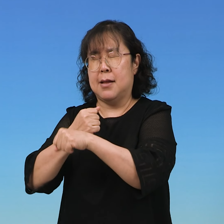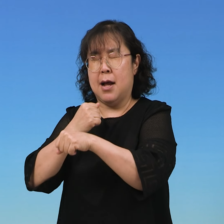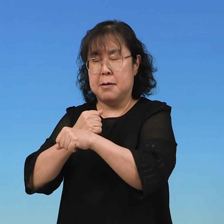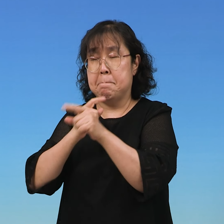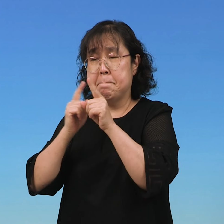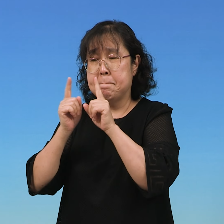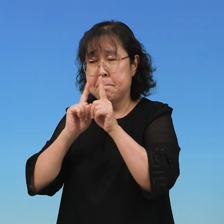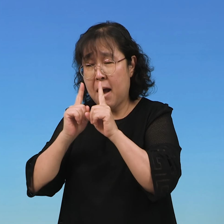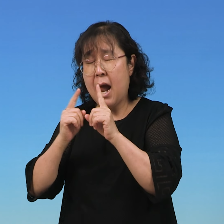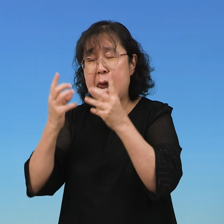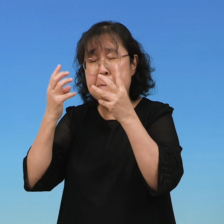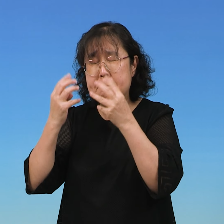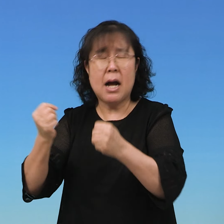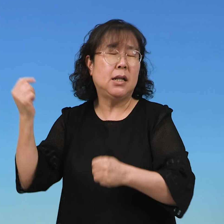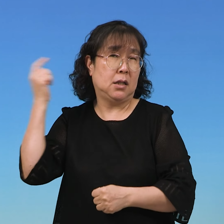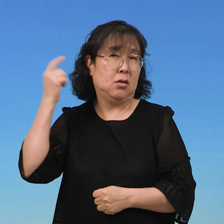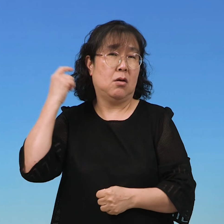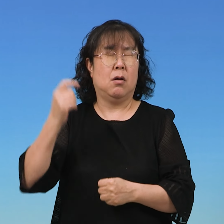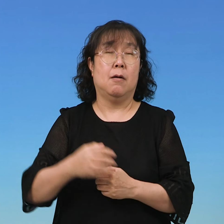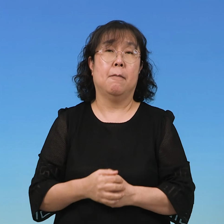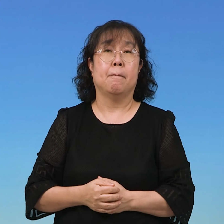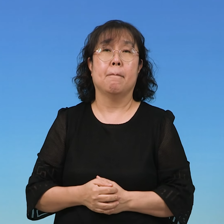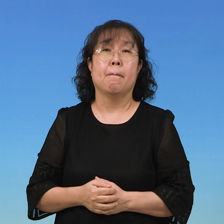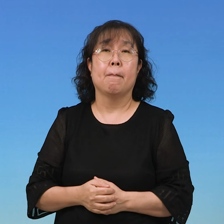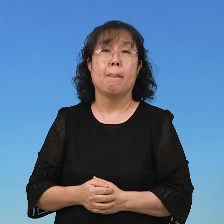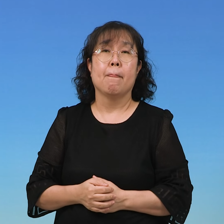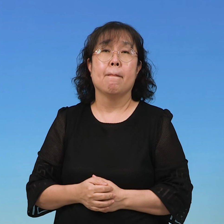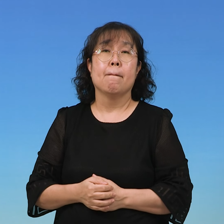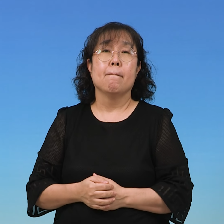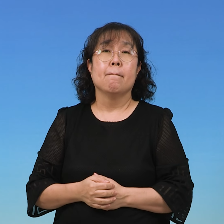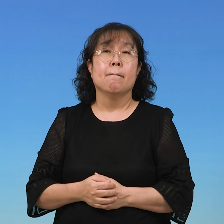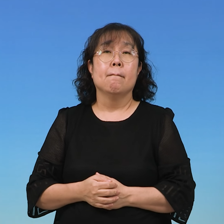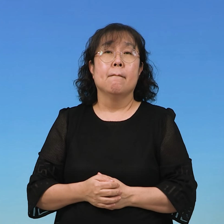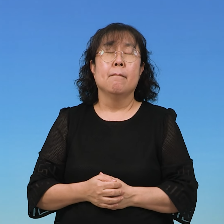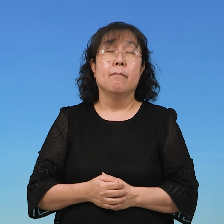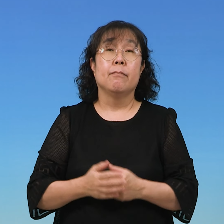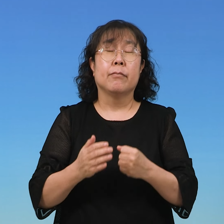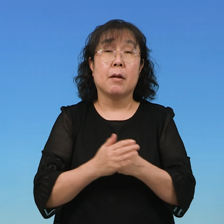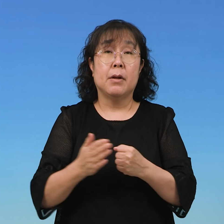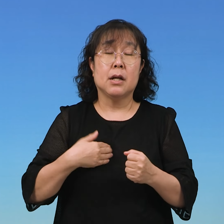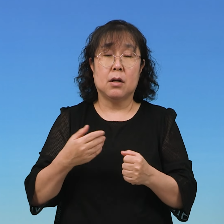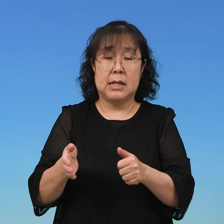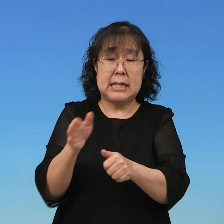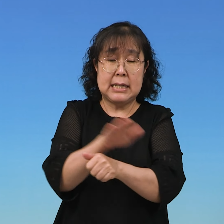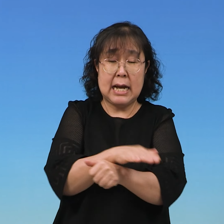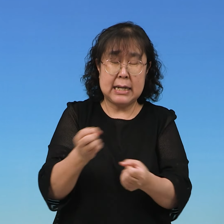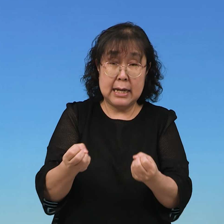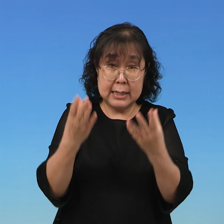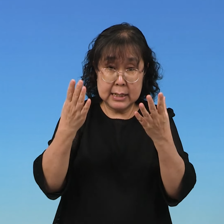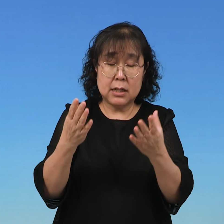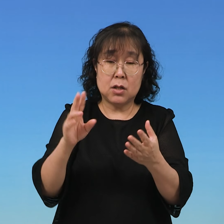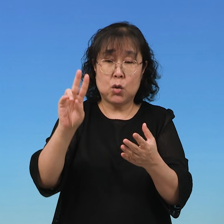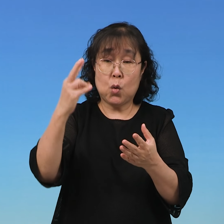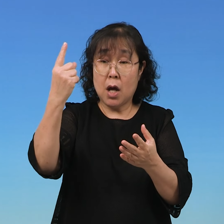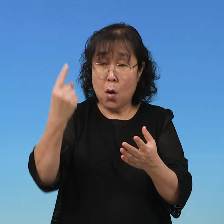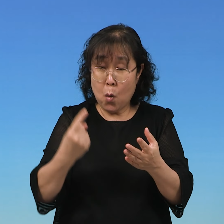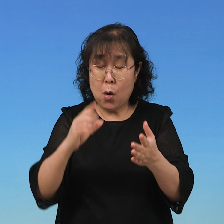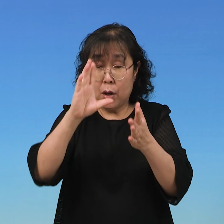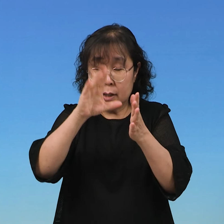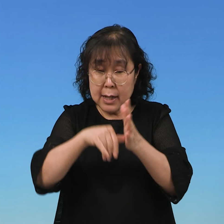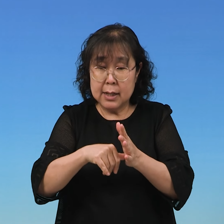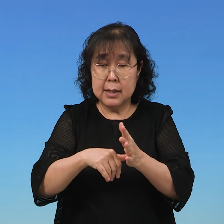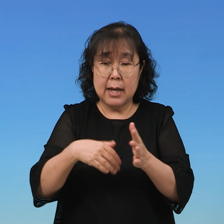케이스마다 조금씩 다르지만 큰 줄거리로는 이런 신비로운, 그래서 그런 장례식은 참여하고